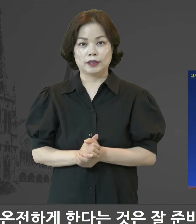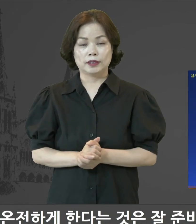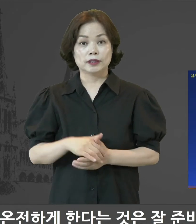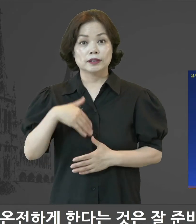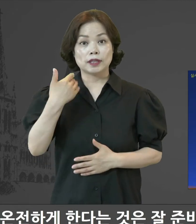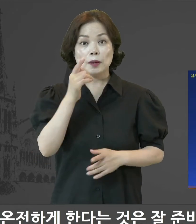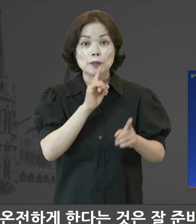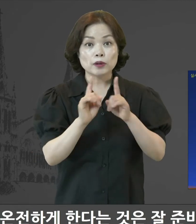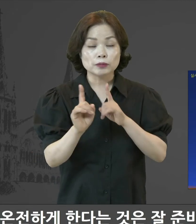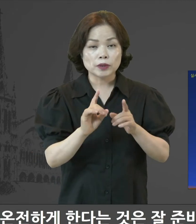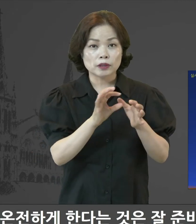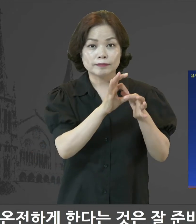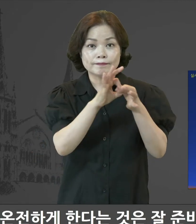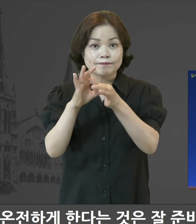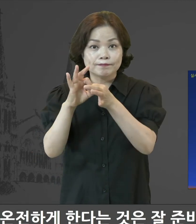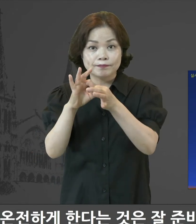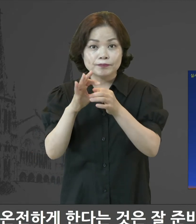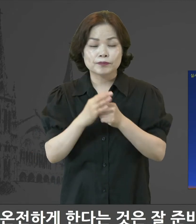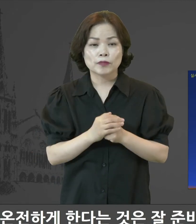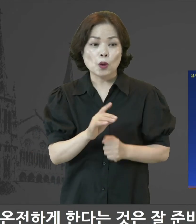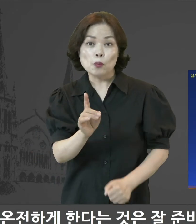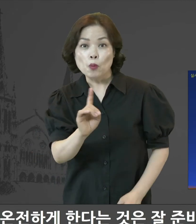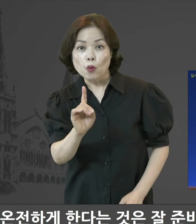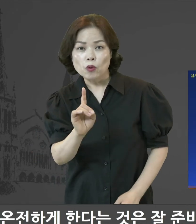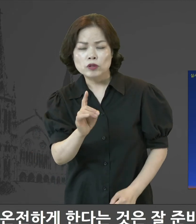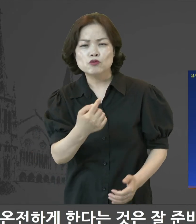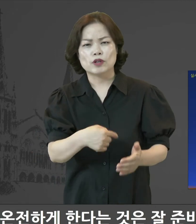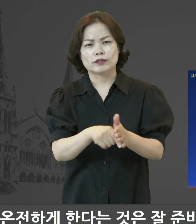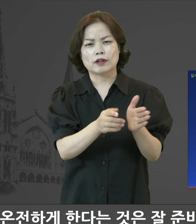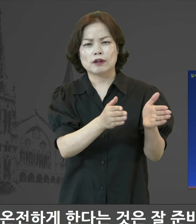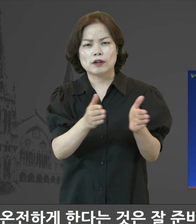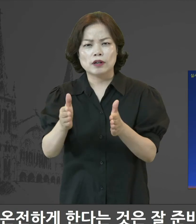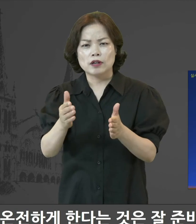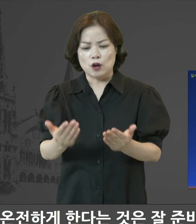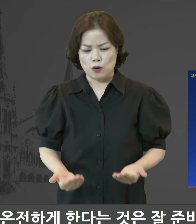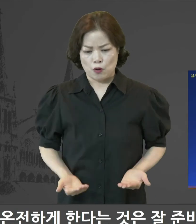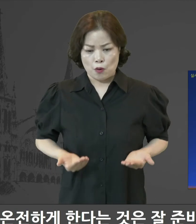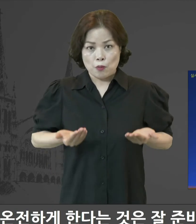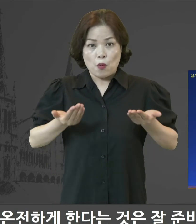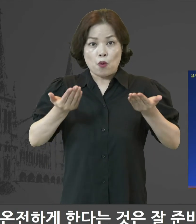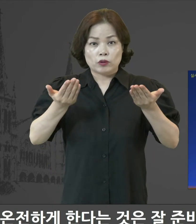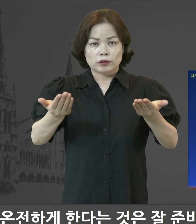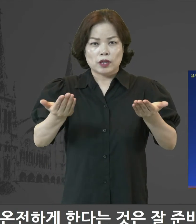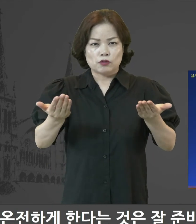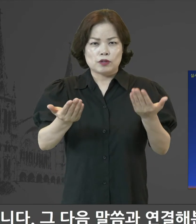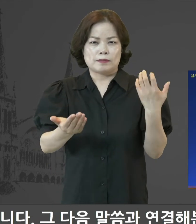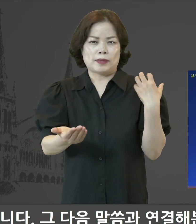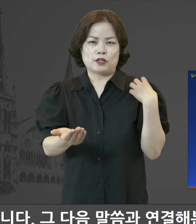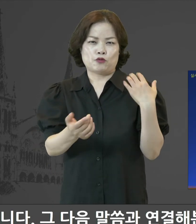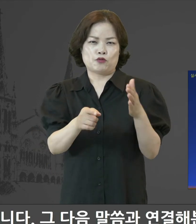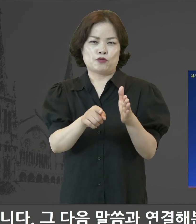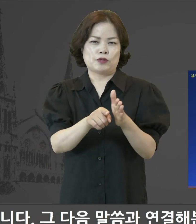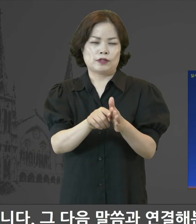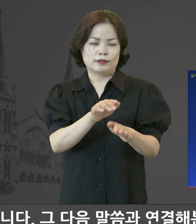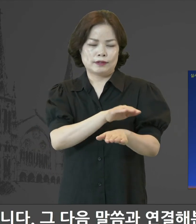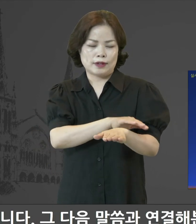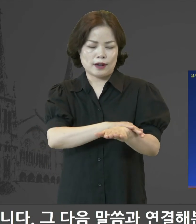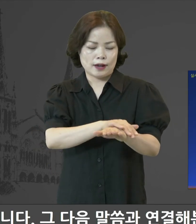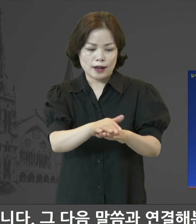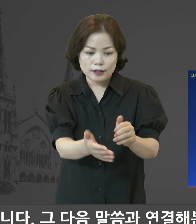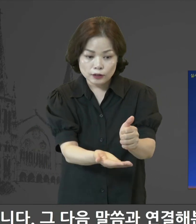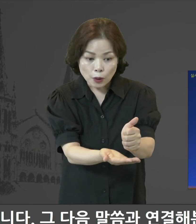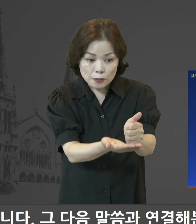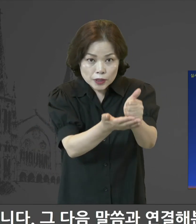다음 말씀이랑 연결해서 봐야 됩니다. 뭘 위해서 갖추냐면 봉사의 일을 하기 위해서, 잘